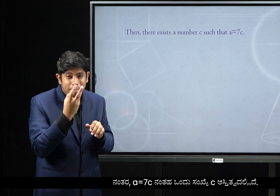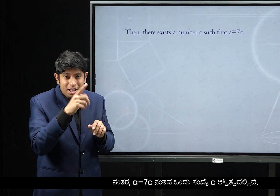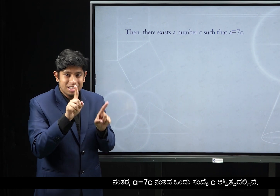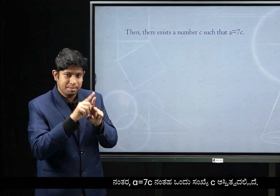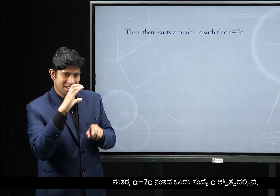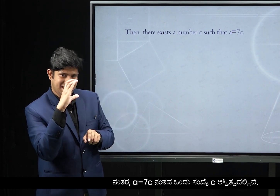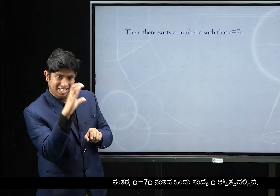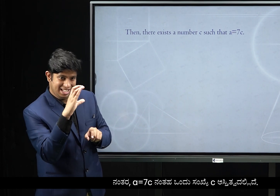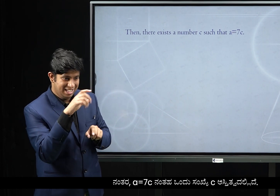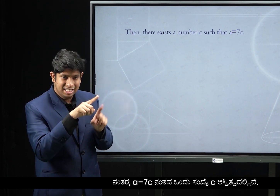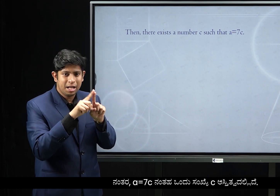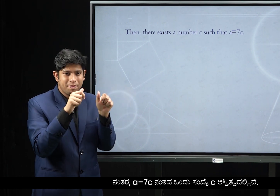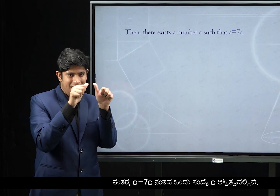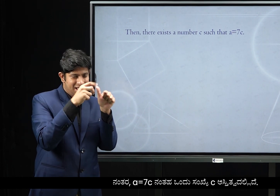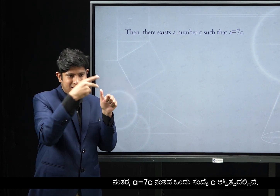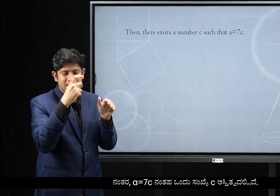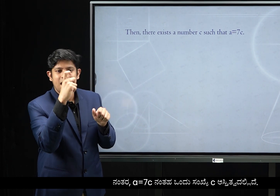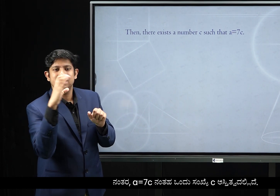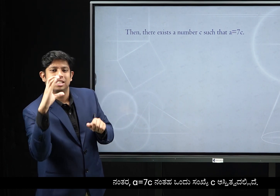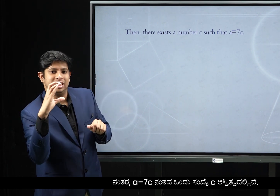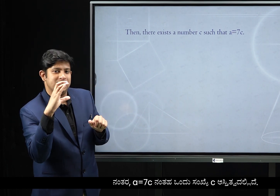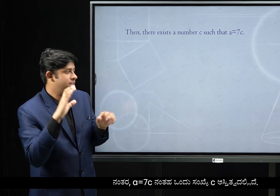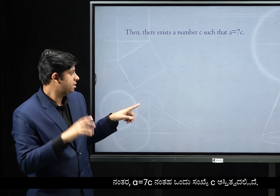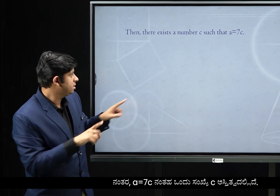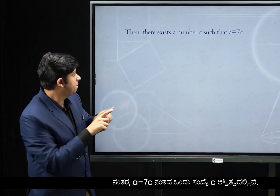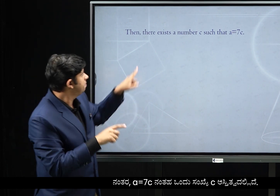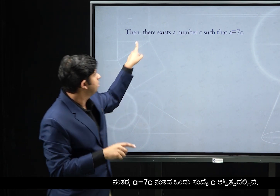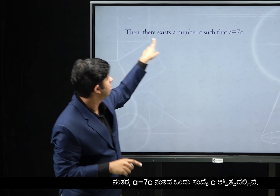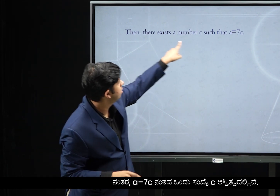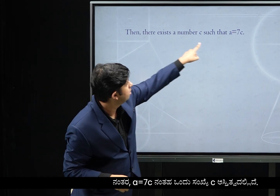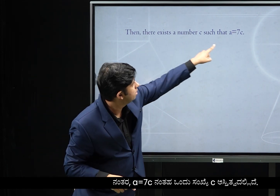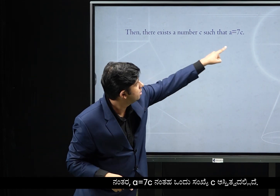7C ನಂತಹ ಒಂದು ಸಂಖ್ಯೆ C ಅಸ್ತಿತ್ವದಲ್ಲಿದೆ.